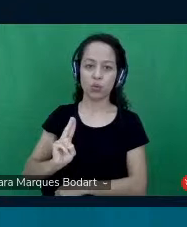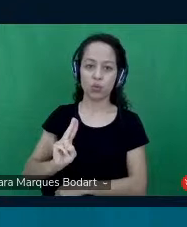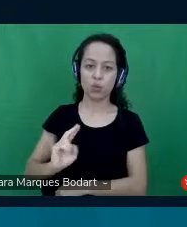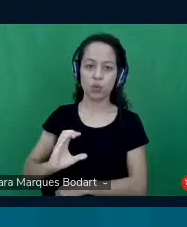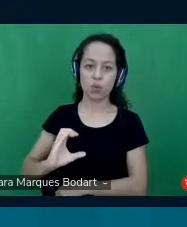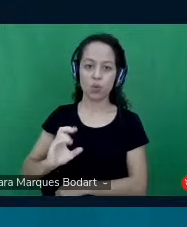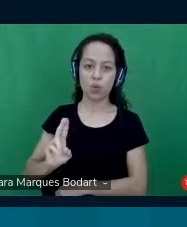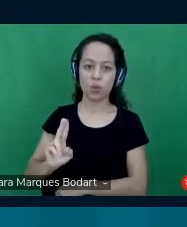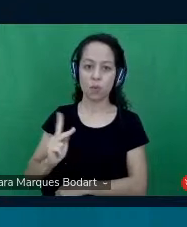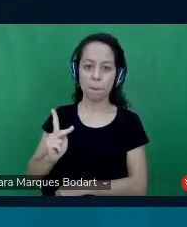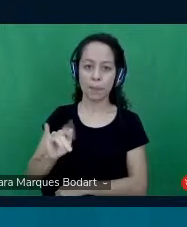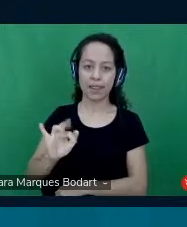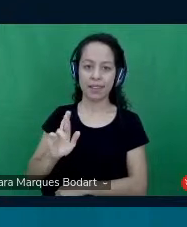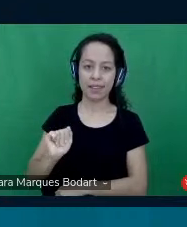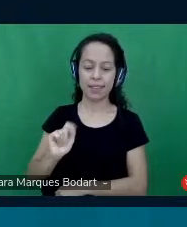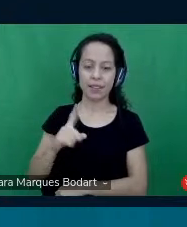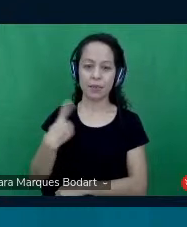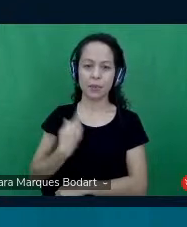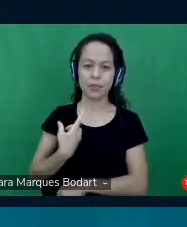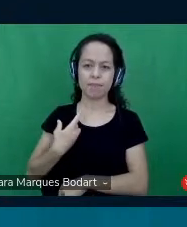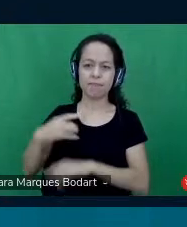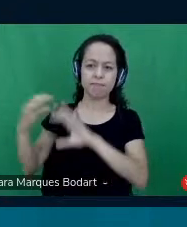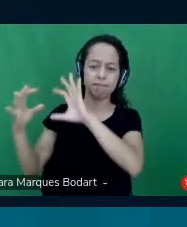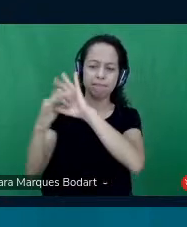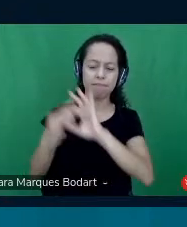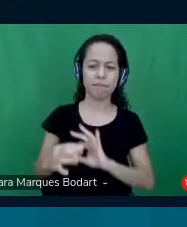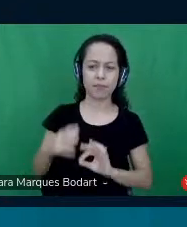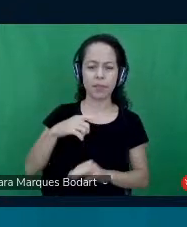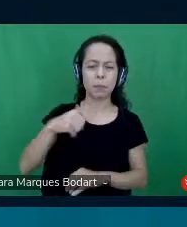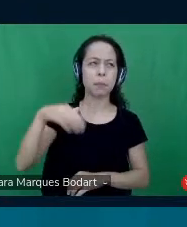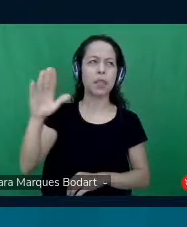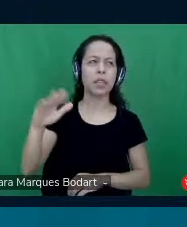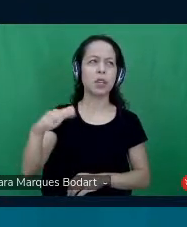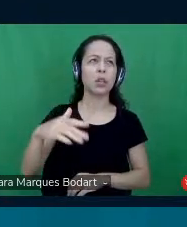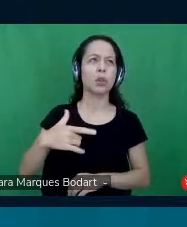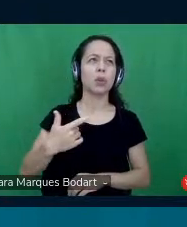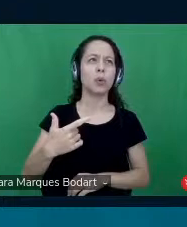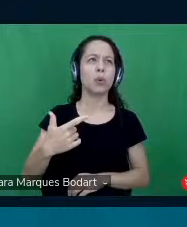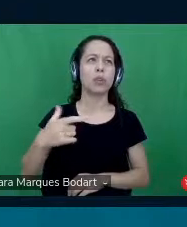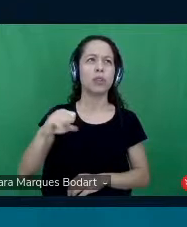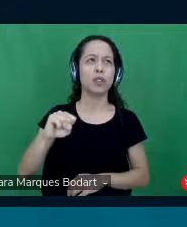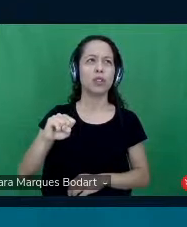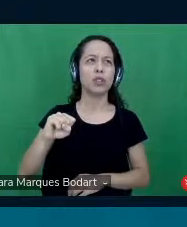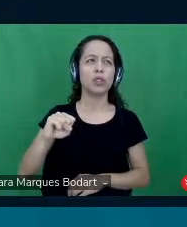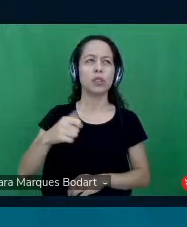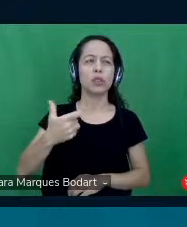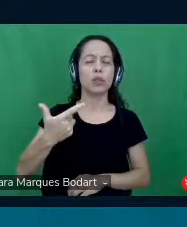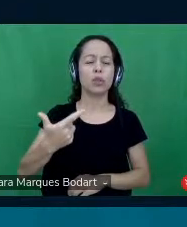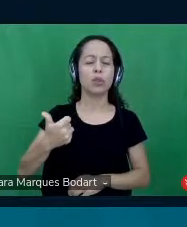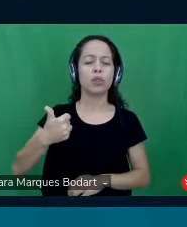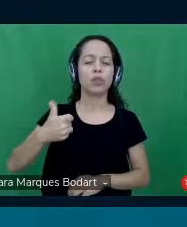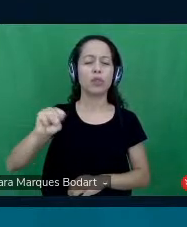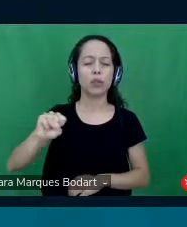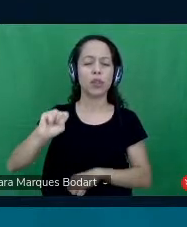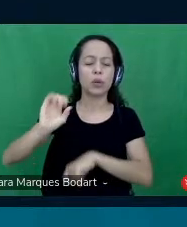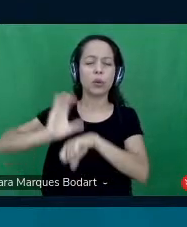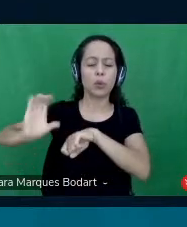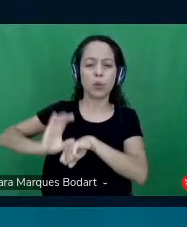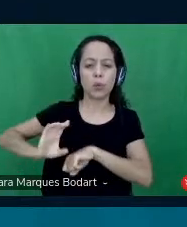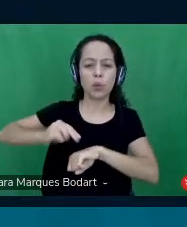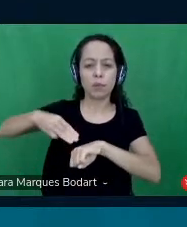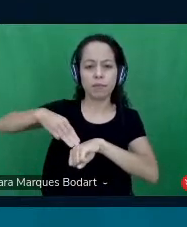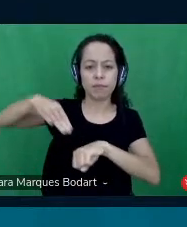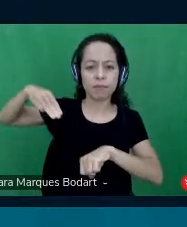de um sistema em rede que tem mais de 218 cursos de pós-graduação estrito senso, do qual o próprio PT